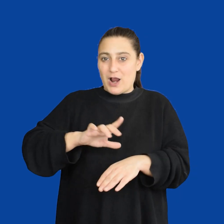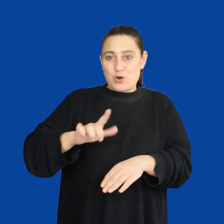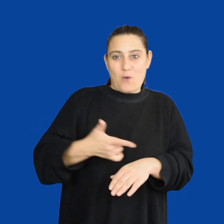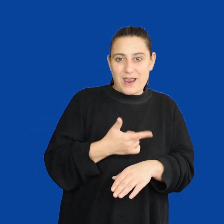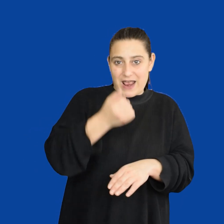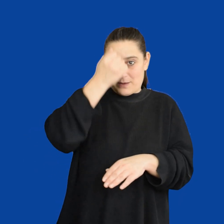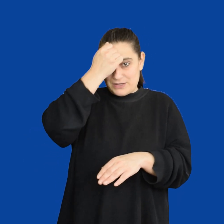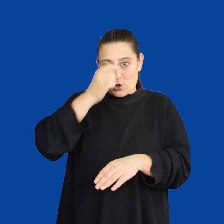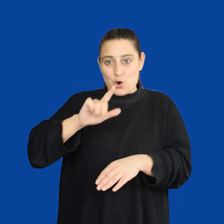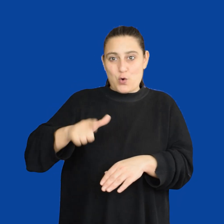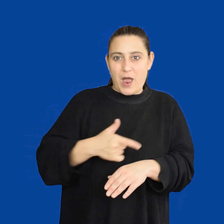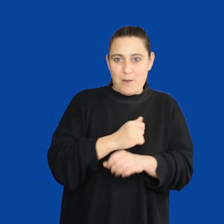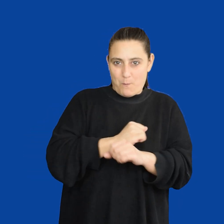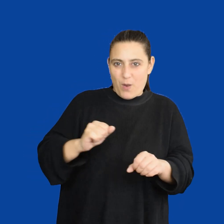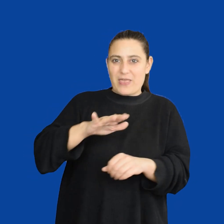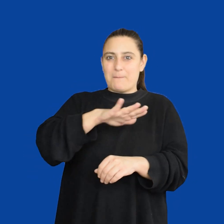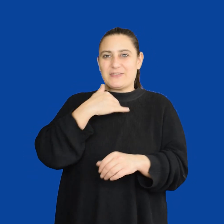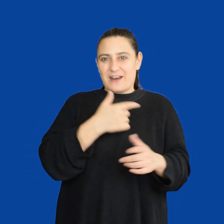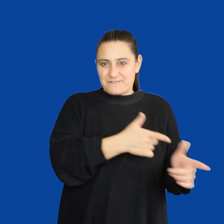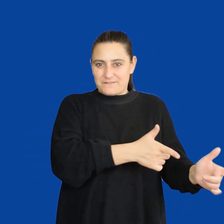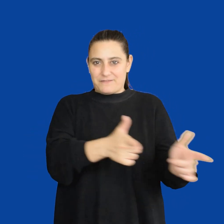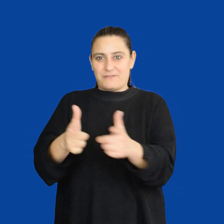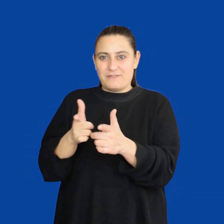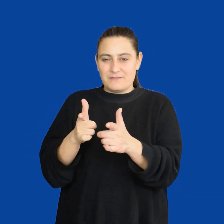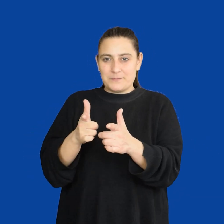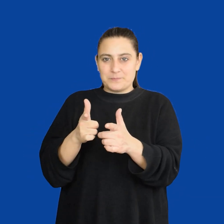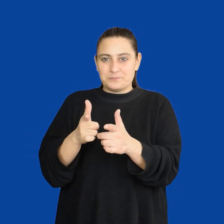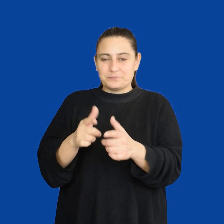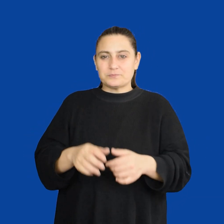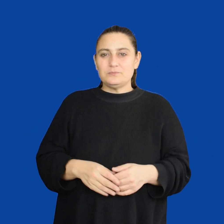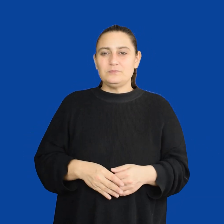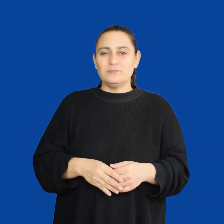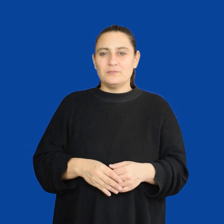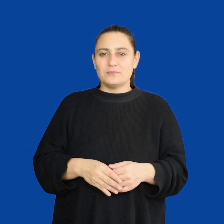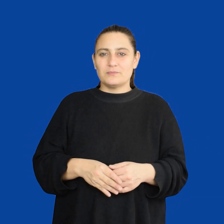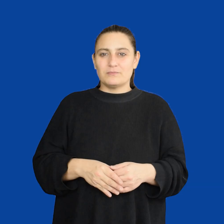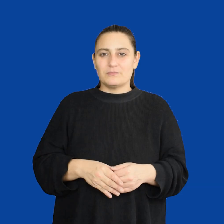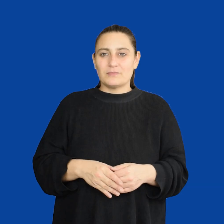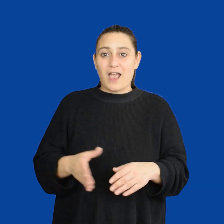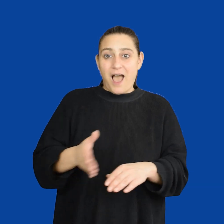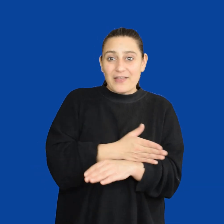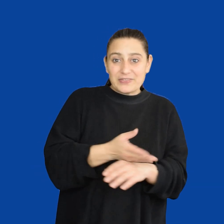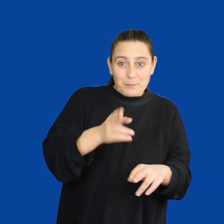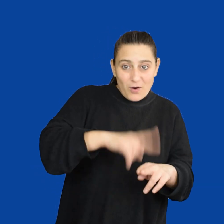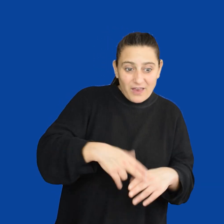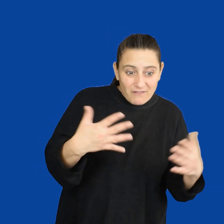Para hacer posible lo que estaban haciendo. En otras palabras, antes de morir la víctima debe